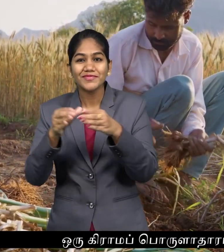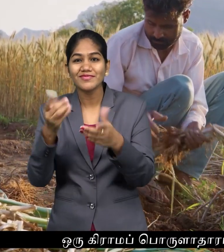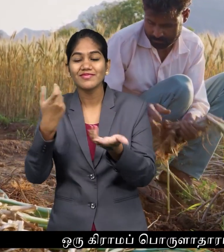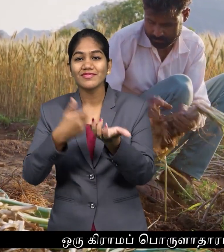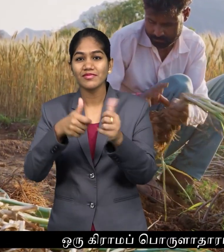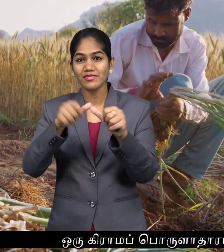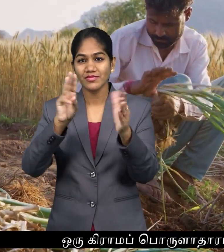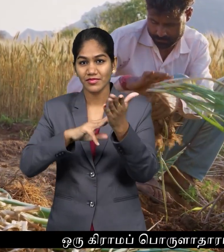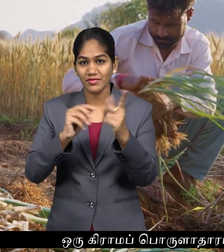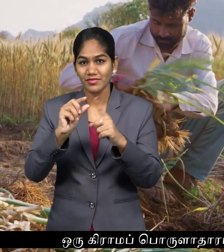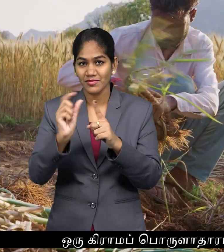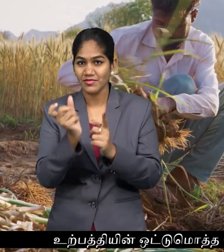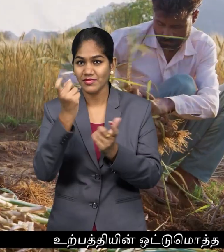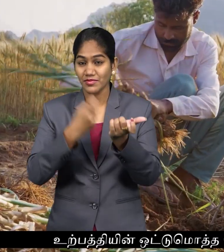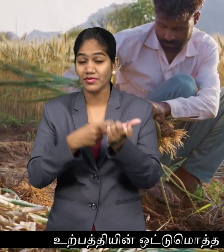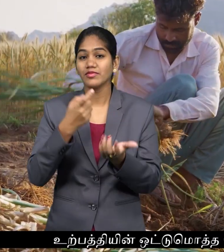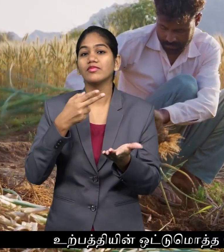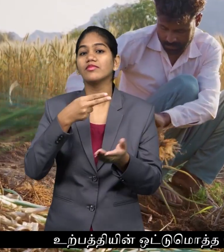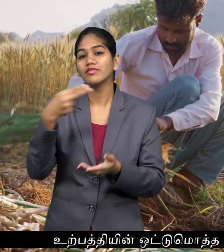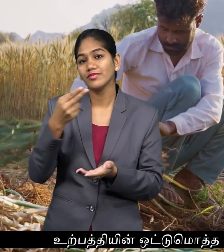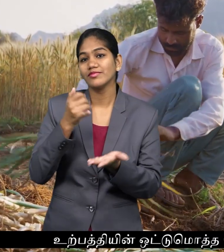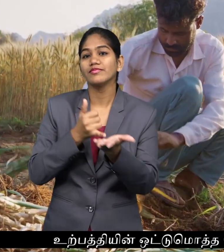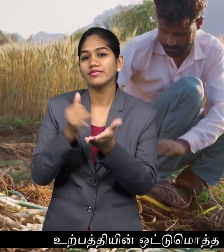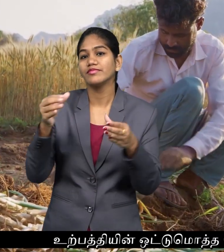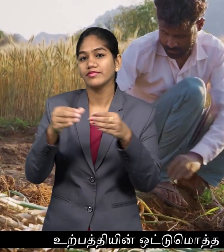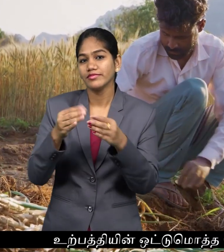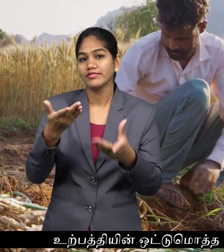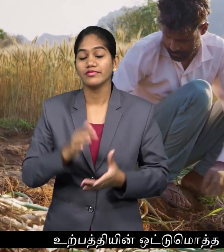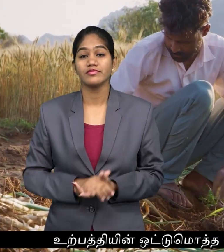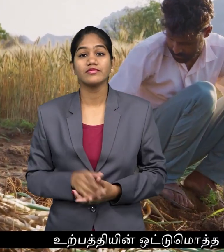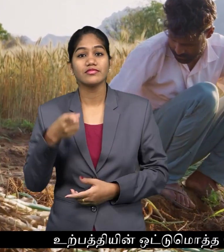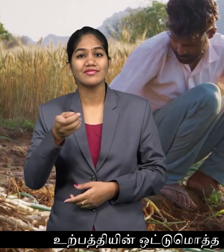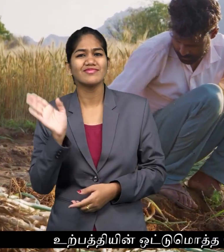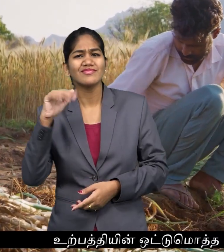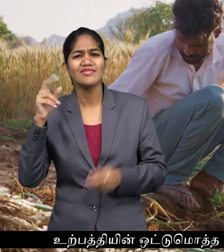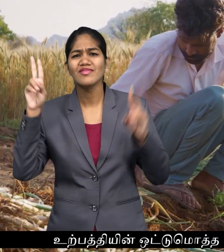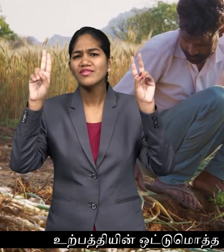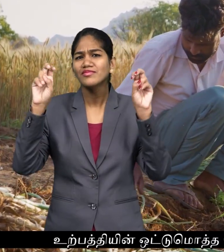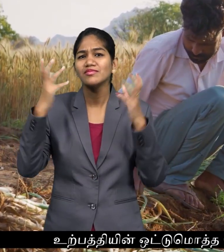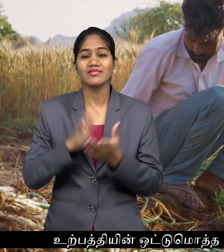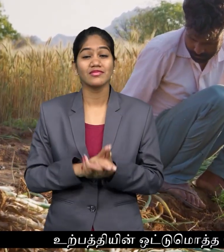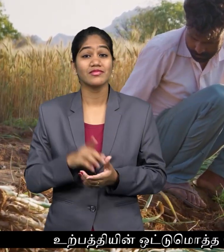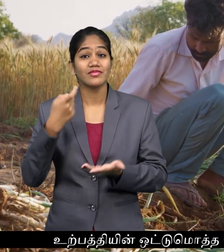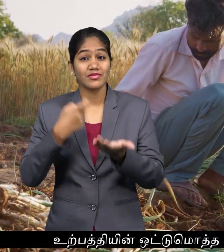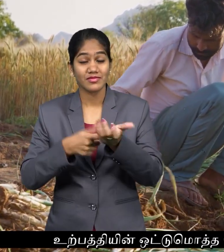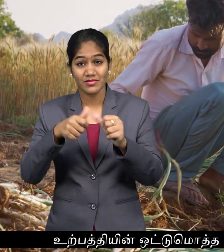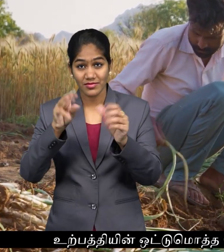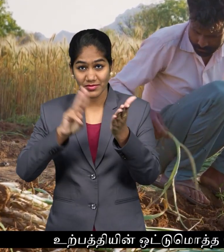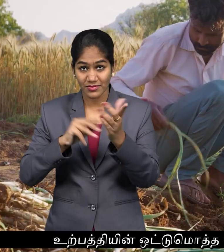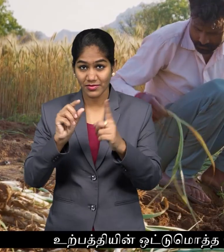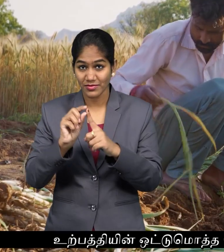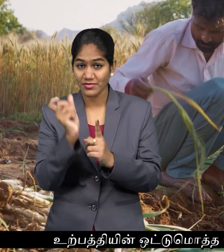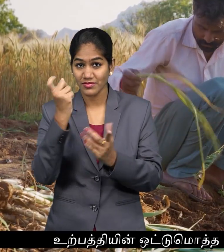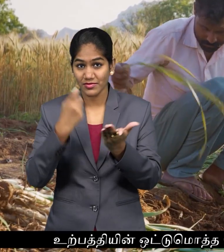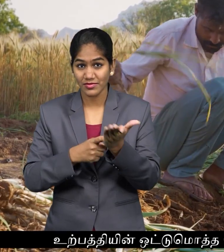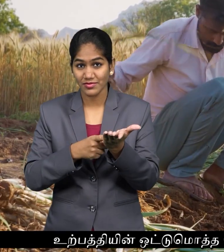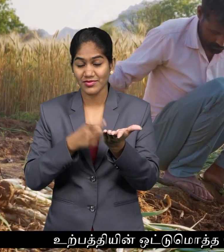தலைப்பிலிருந்து ராம்பூரில் உற்பத்தியின் ஒட்டுமொத்த செயல்முறையை புரிந்து கொள்வோம்.